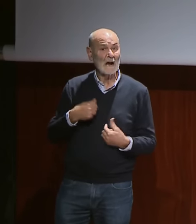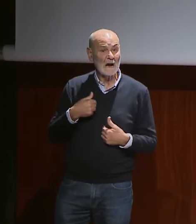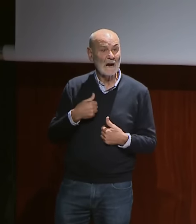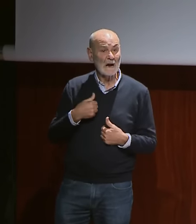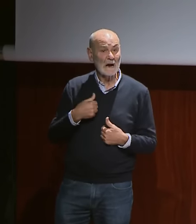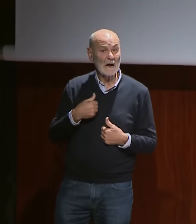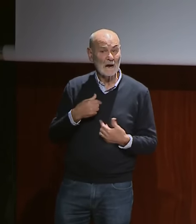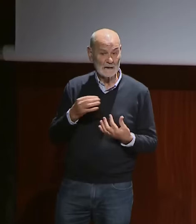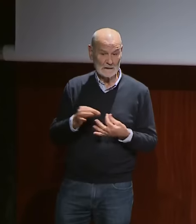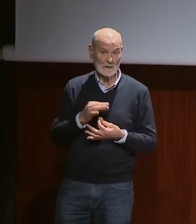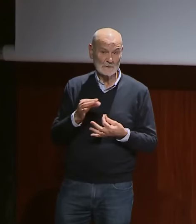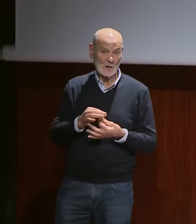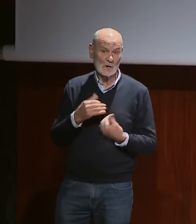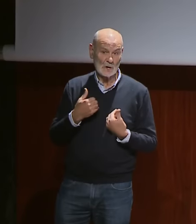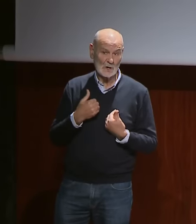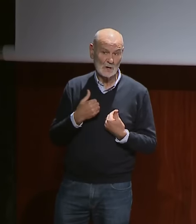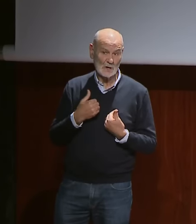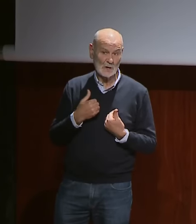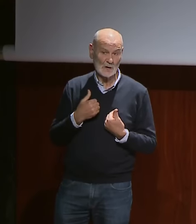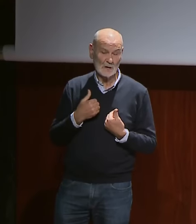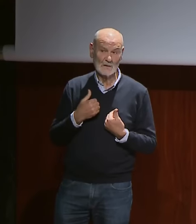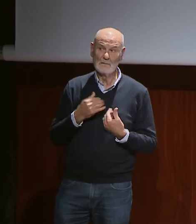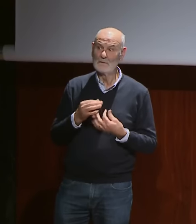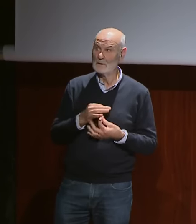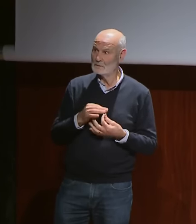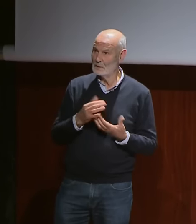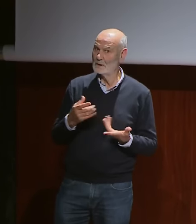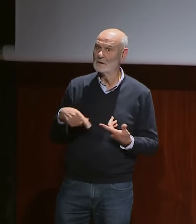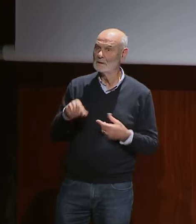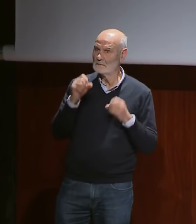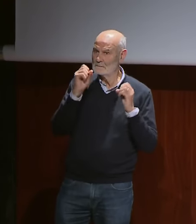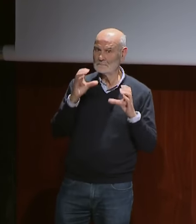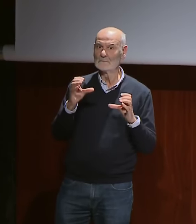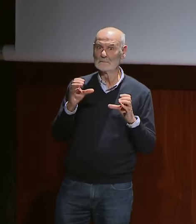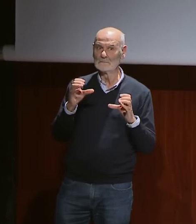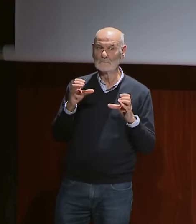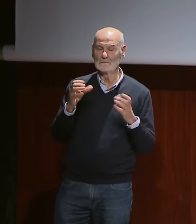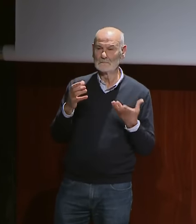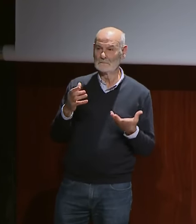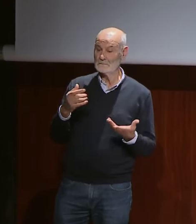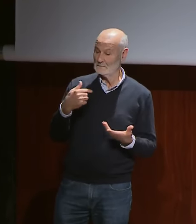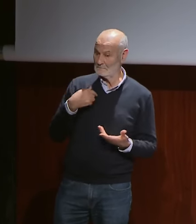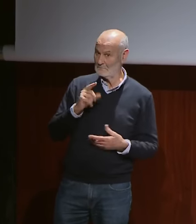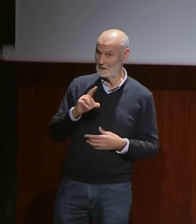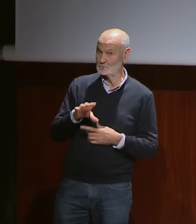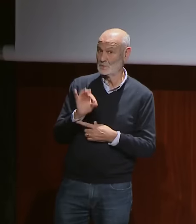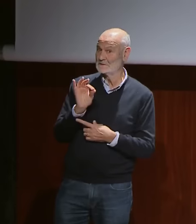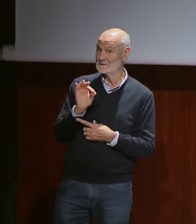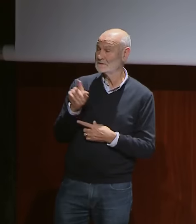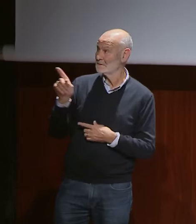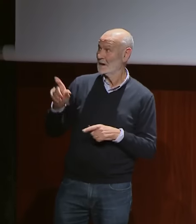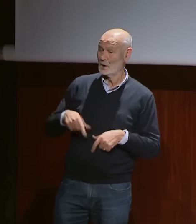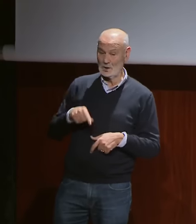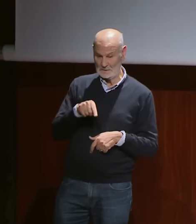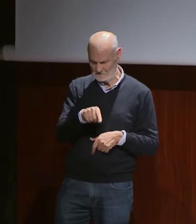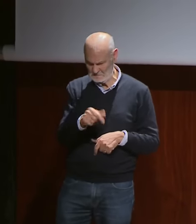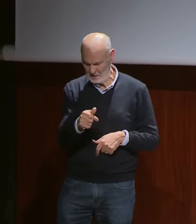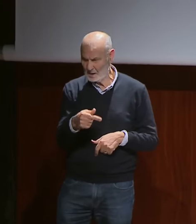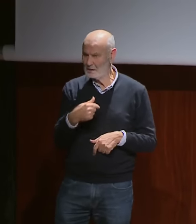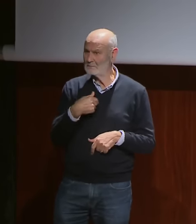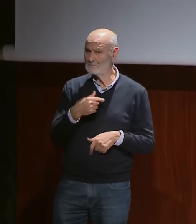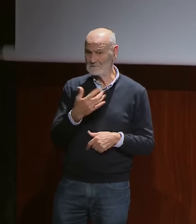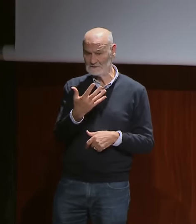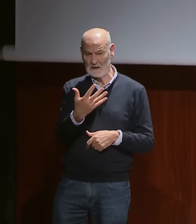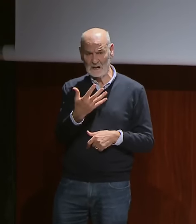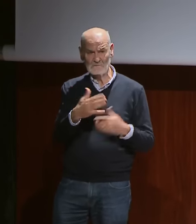après l'école, mon premier métier, c'était ouvrier, tailleur. Ça a été aussi... je n'avais pas le